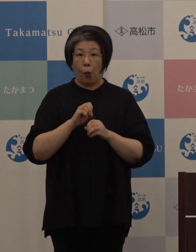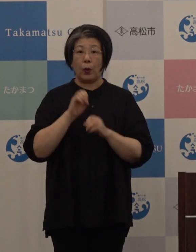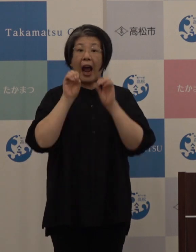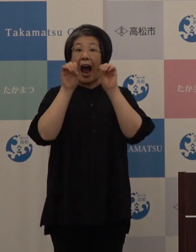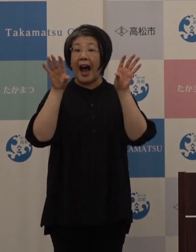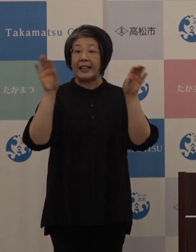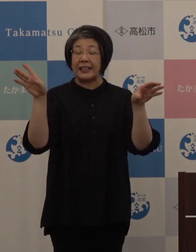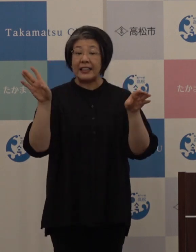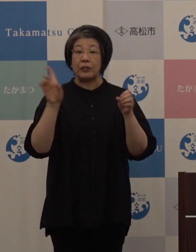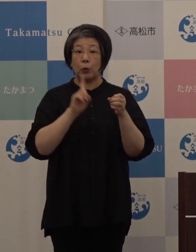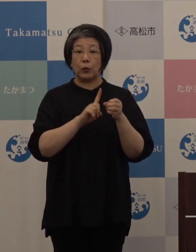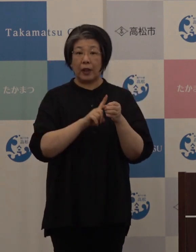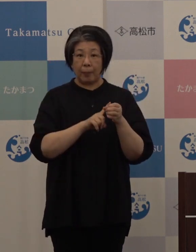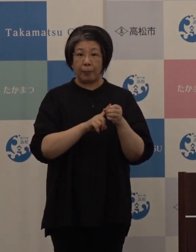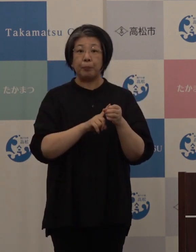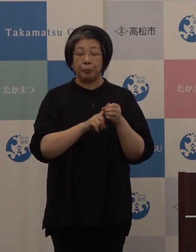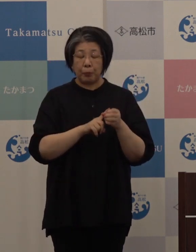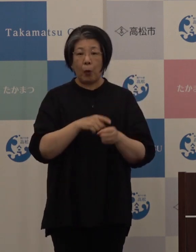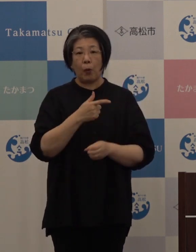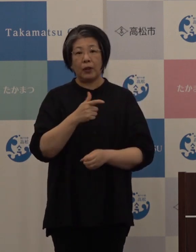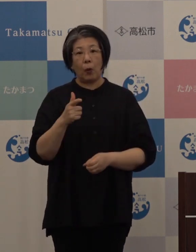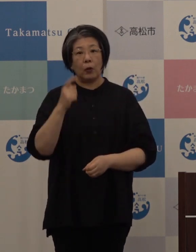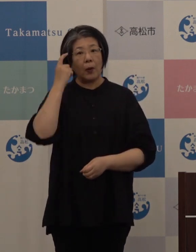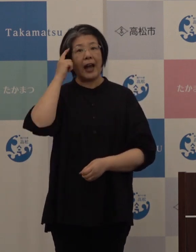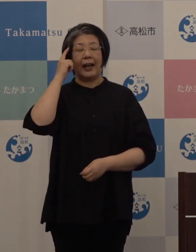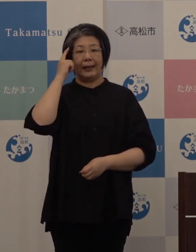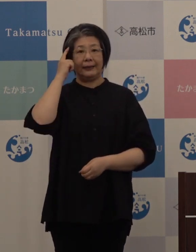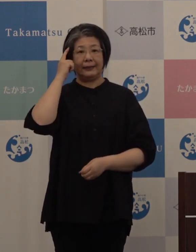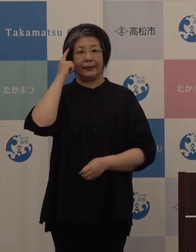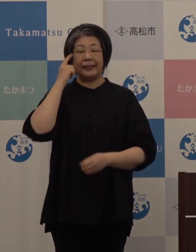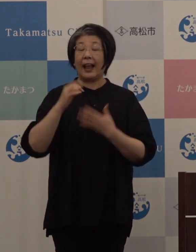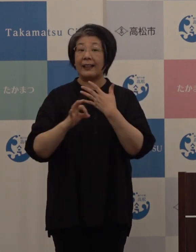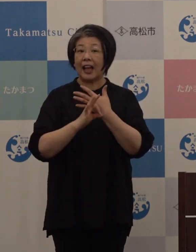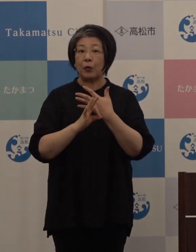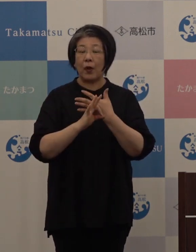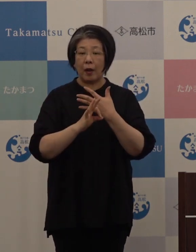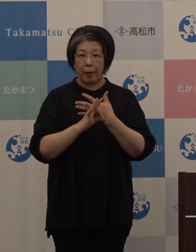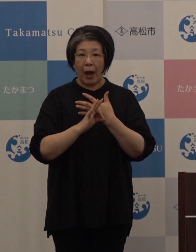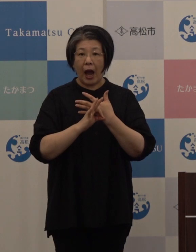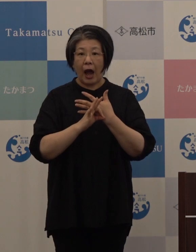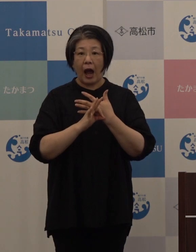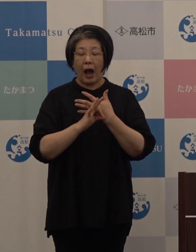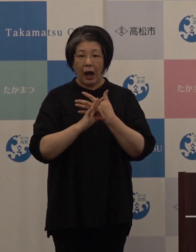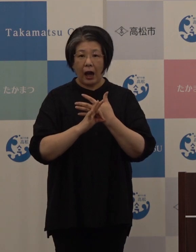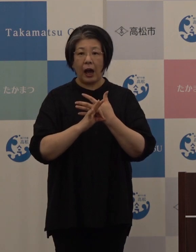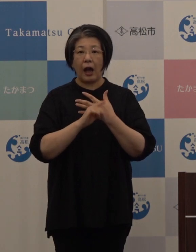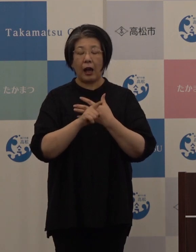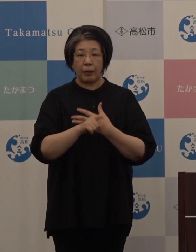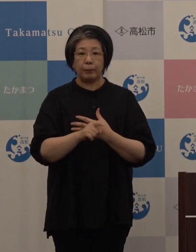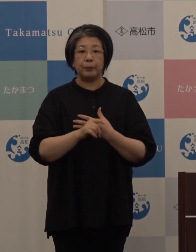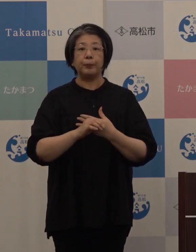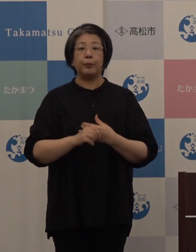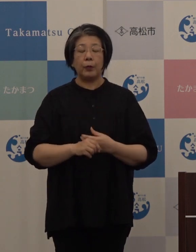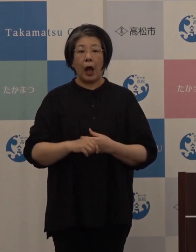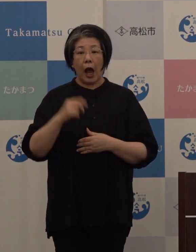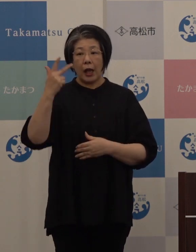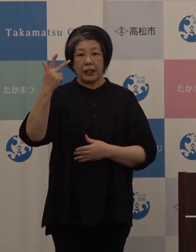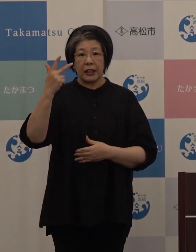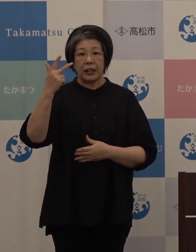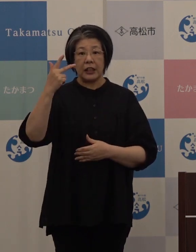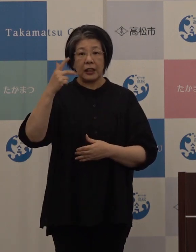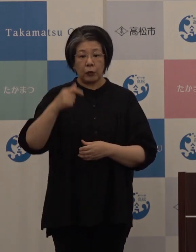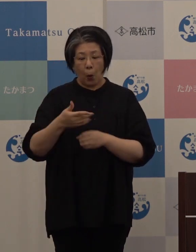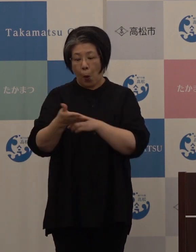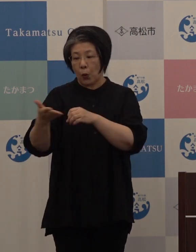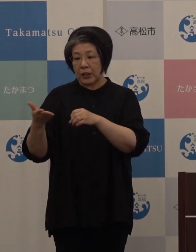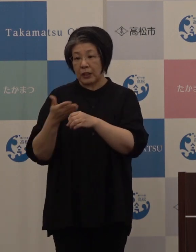発信できないかと考えております。例えばでございますけれども、いわゆるワーケーションというのがございますが、本市の島の魅